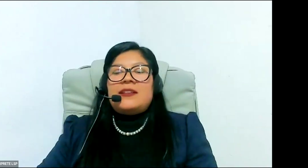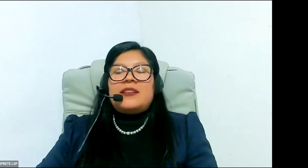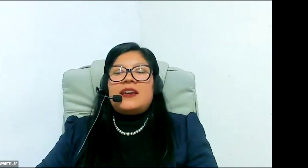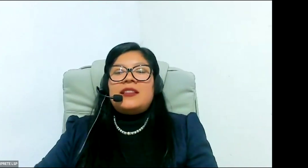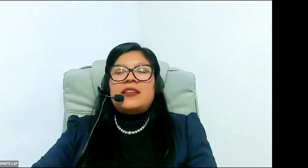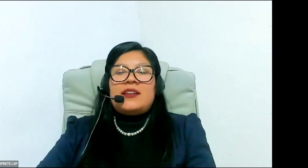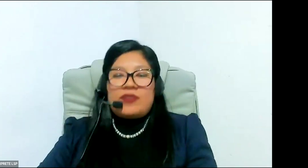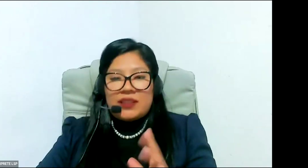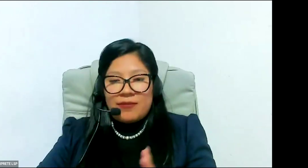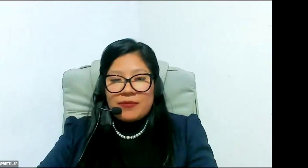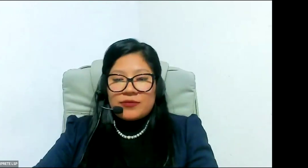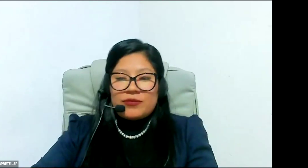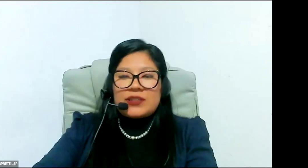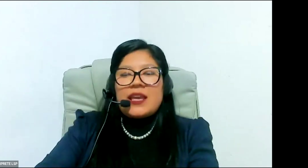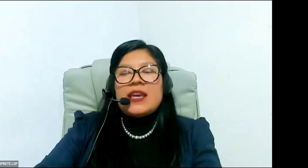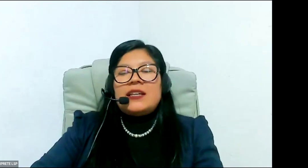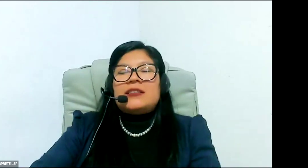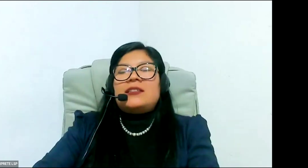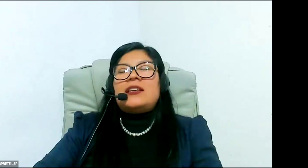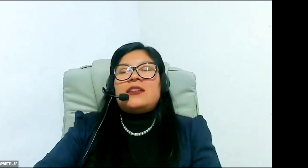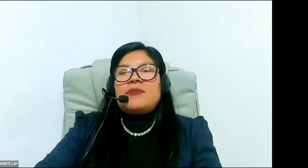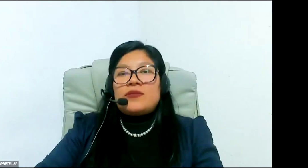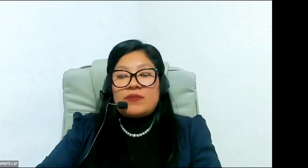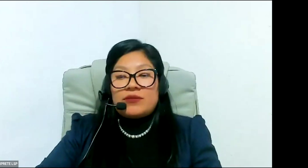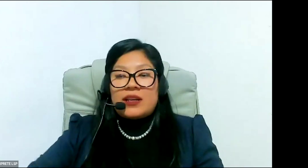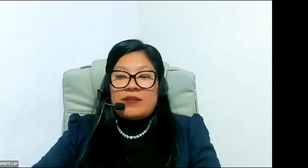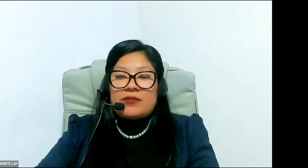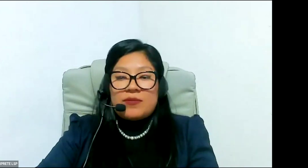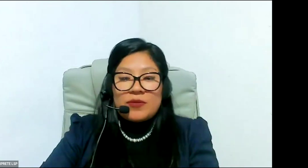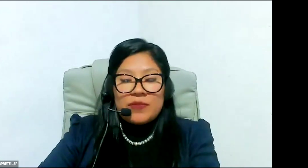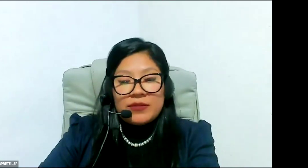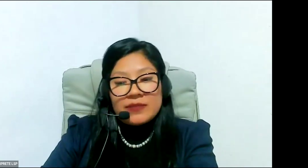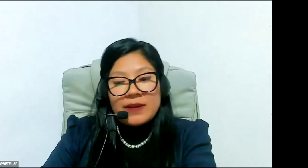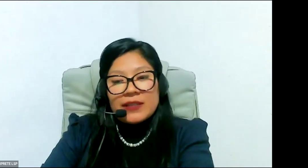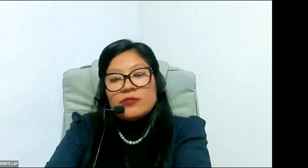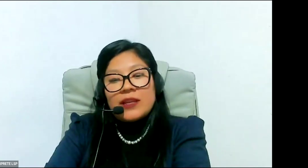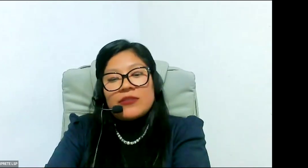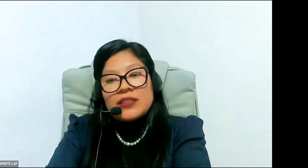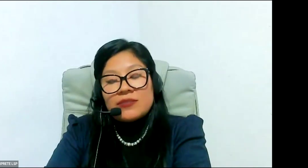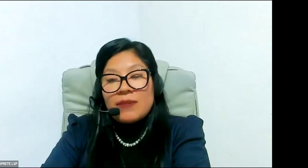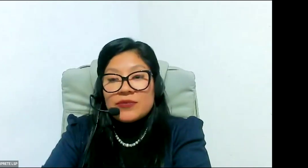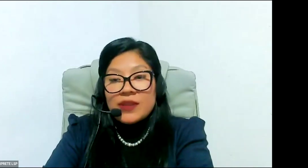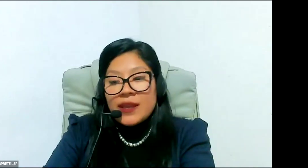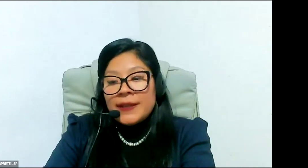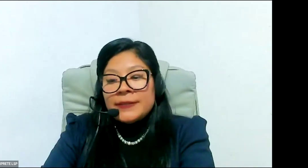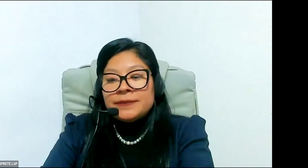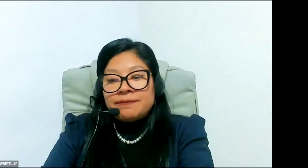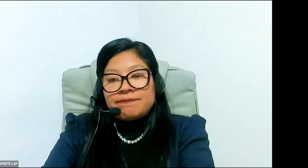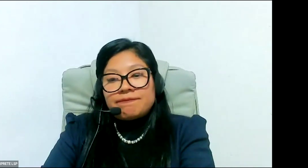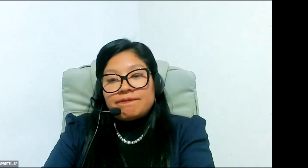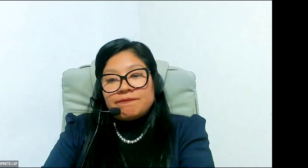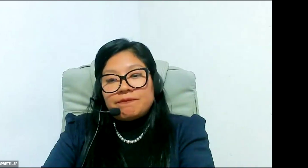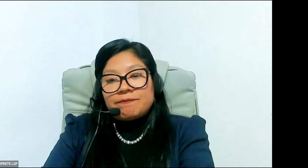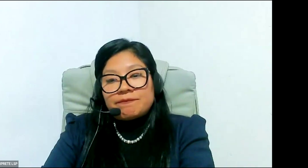es el señ y ahorita vamos con los que tienen también sus manos arriba no se preocupen no las bajen una dos y tres